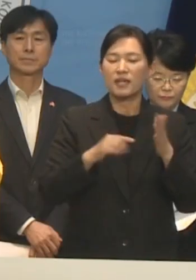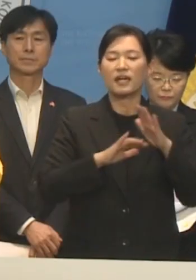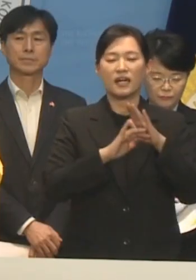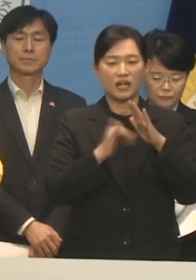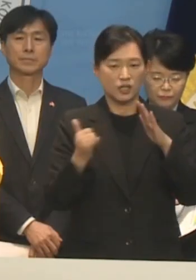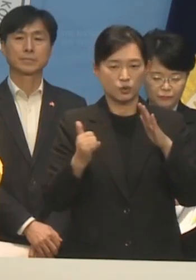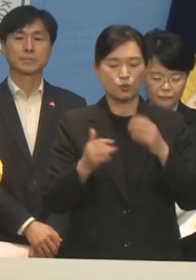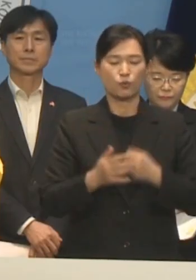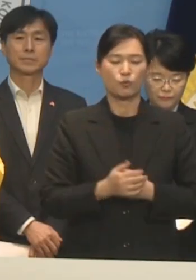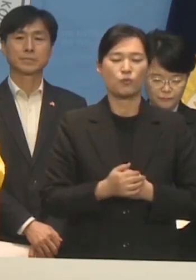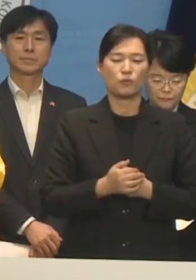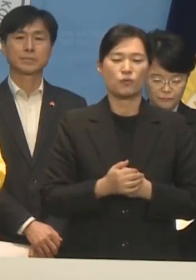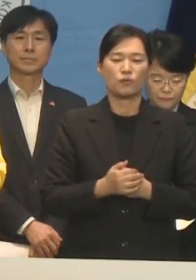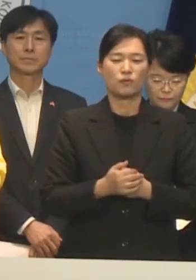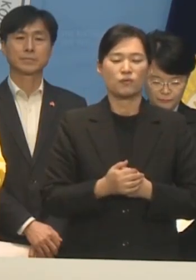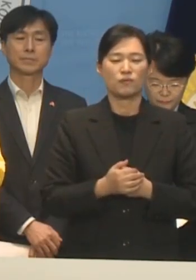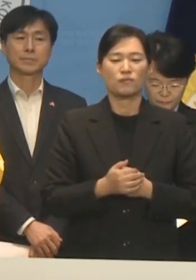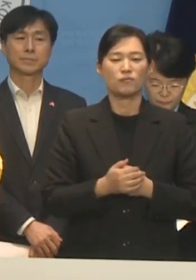1반 수진아빠 김종기입니다.